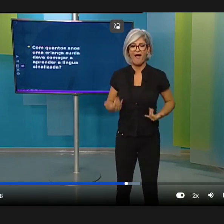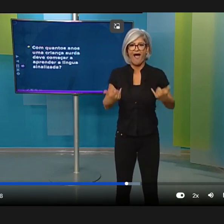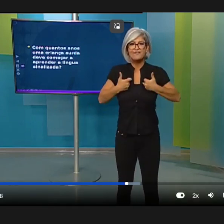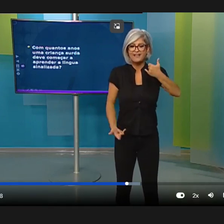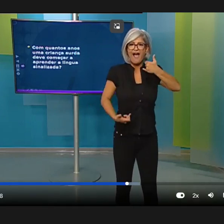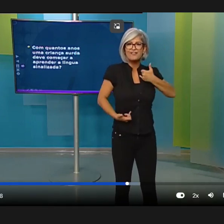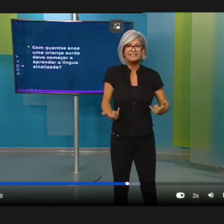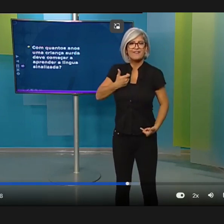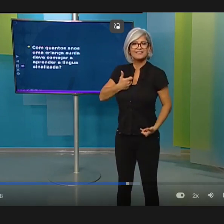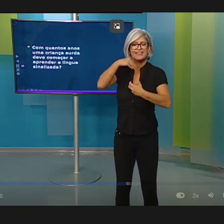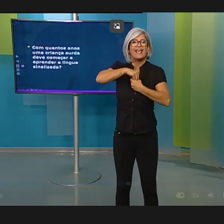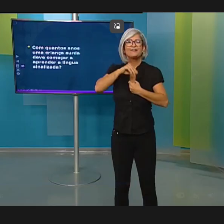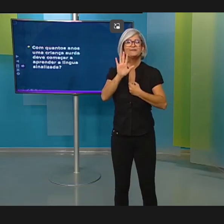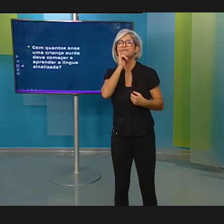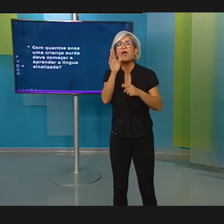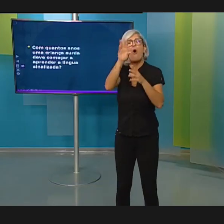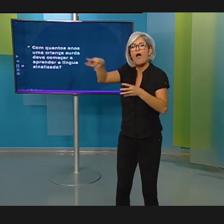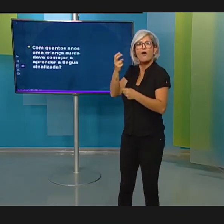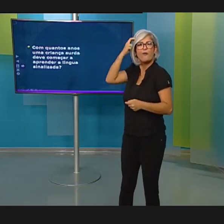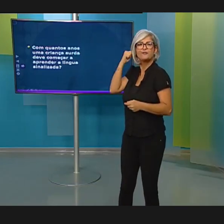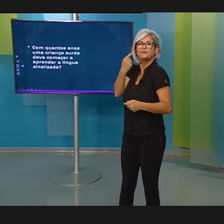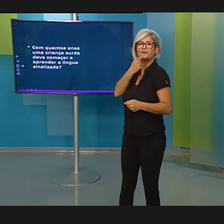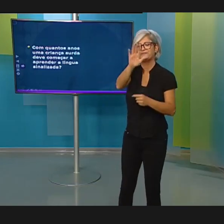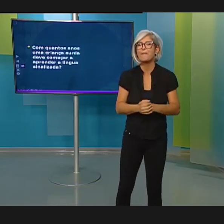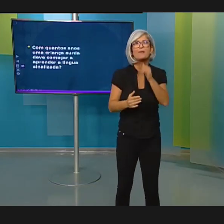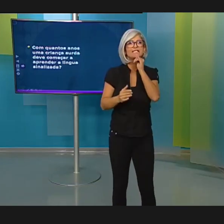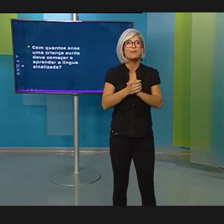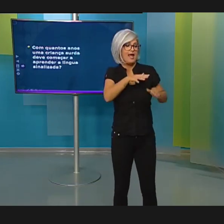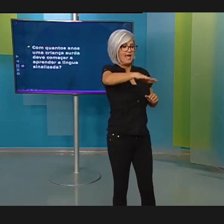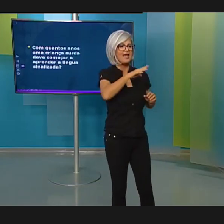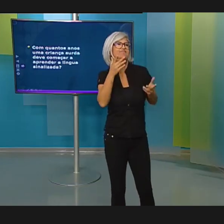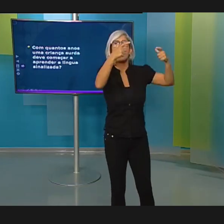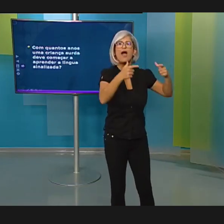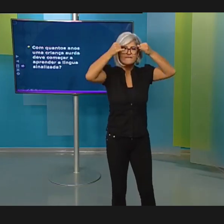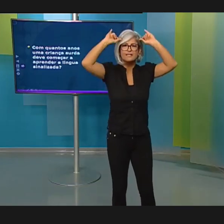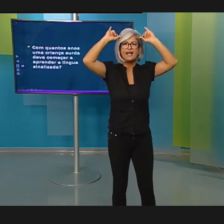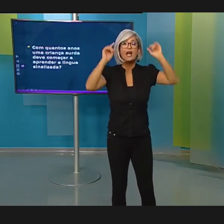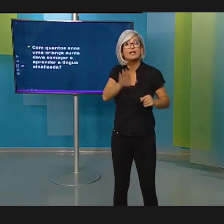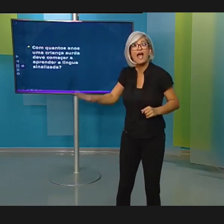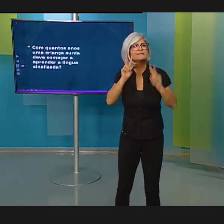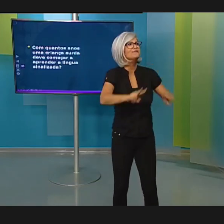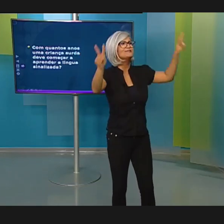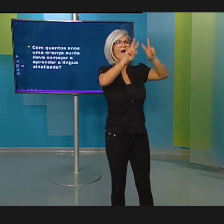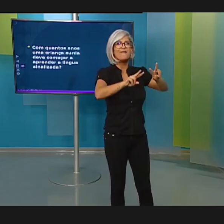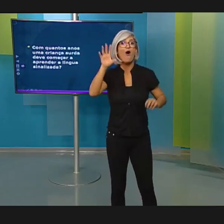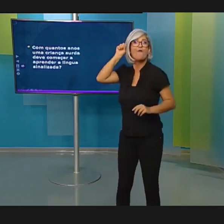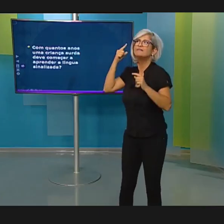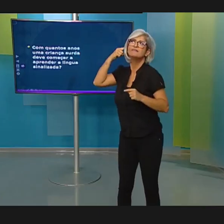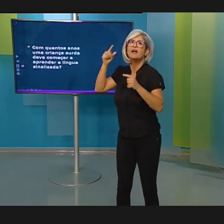porque o corpo fala, o corpo dá informações para essa criança e ela vai conseguir, assim, se comunicar. Vejam só. Por exemplo, em uma fazenda, a criança tem todo aquele